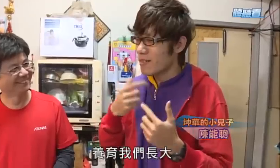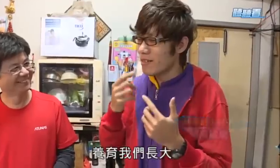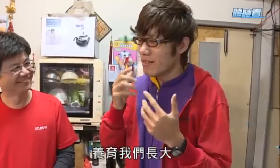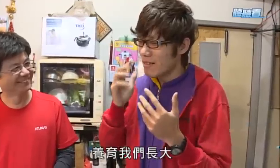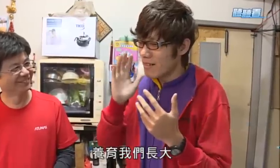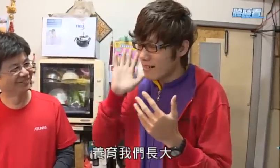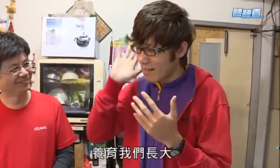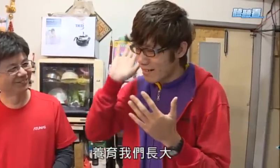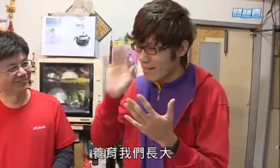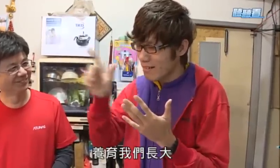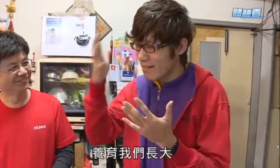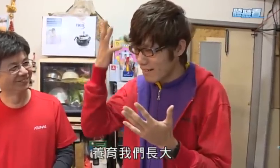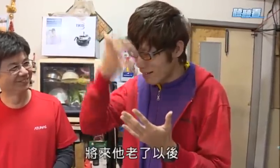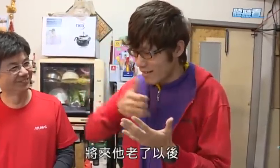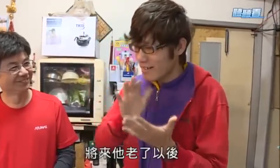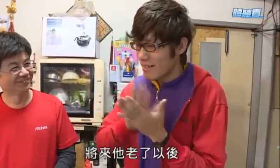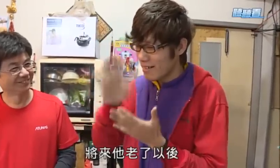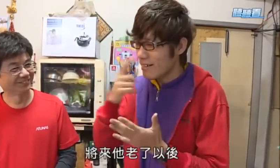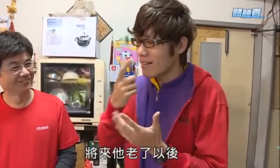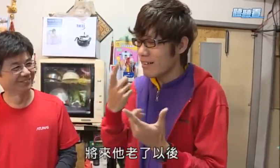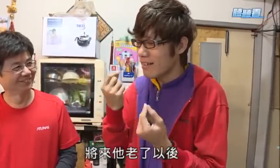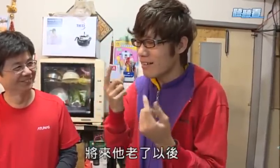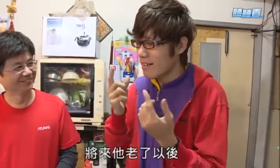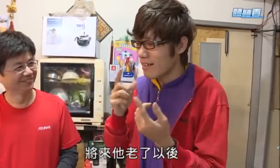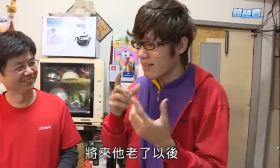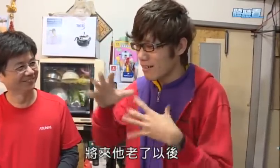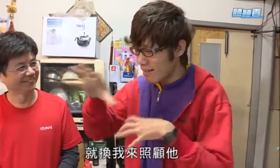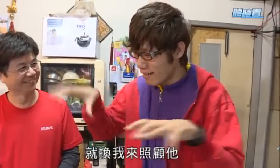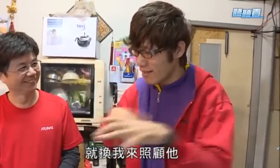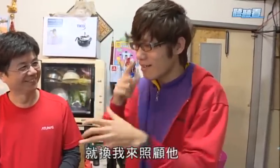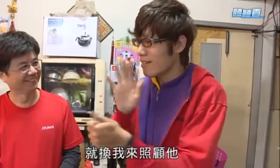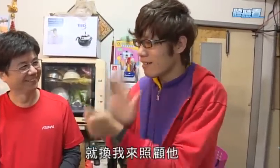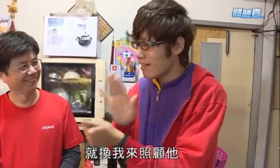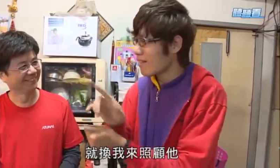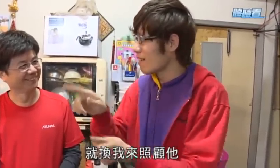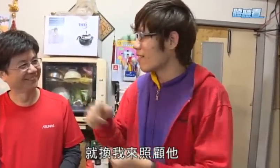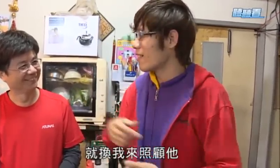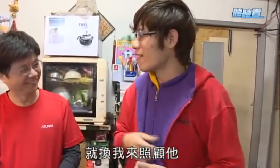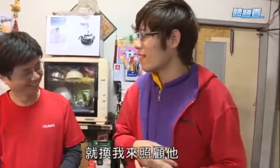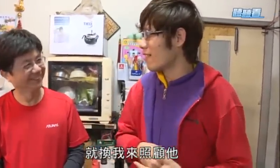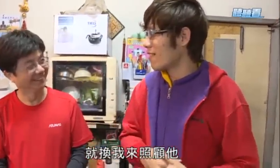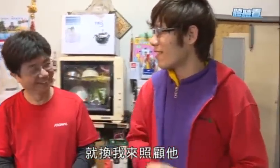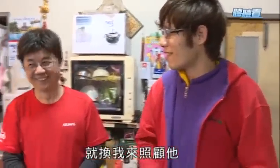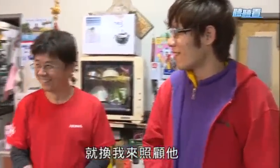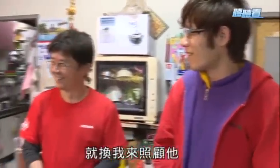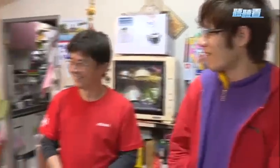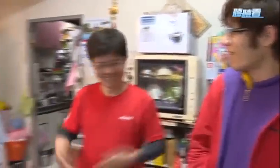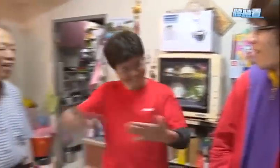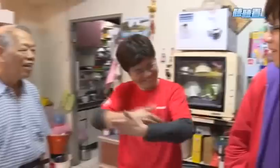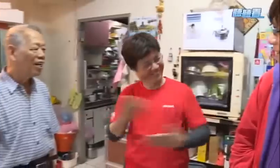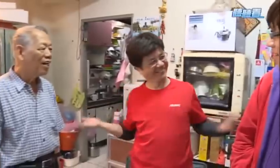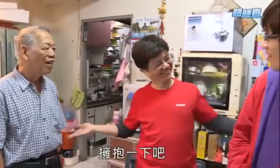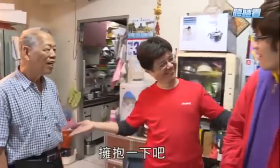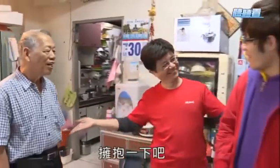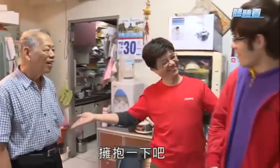大，将来他老了以后，就换我来照顾他。 哎，拥抱一下